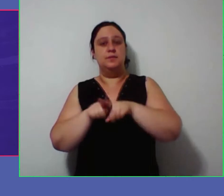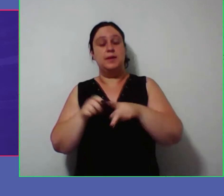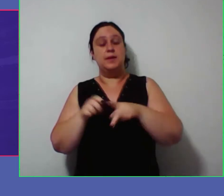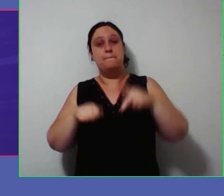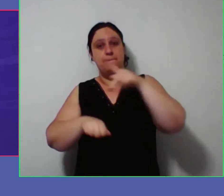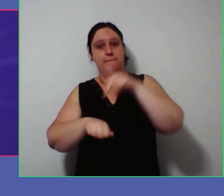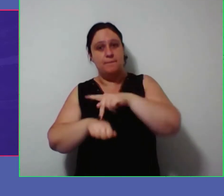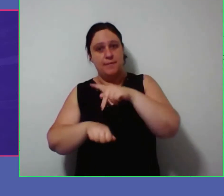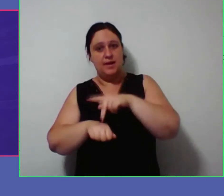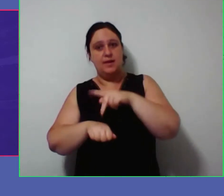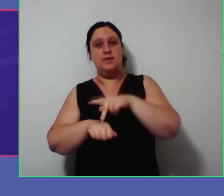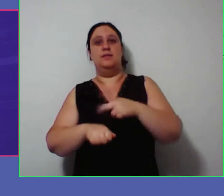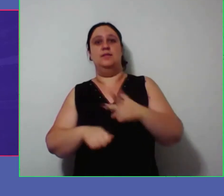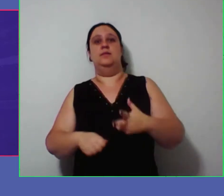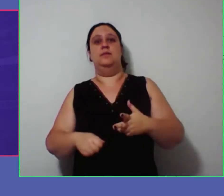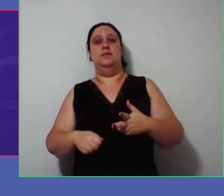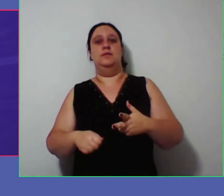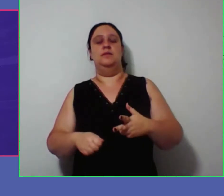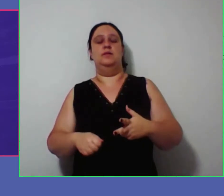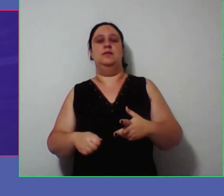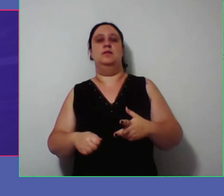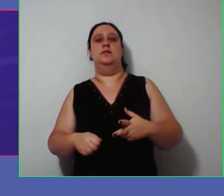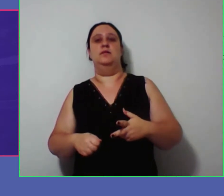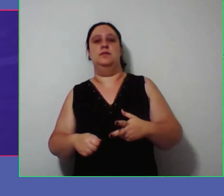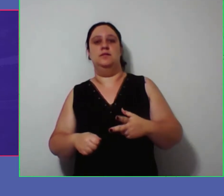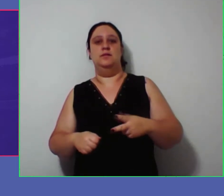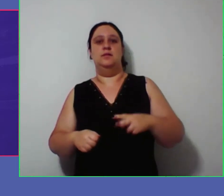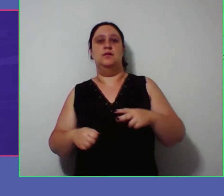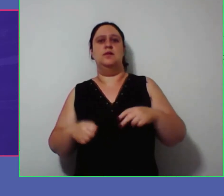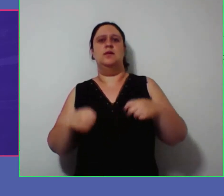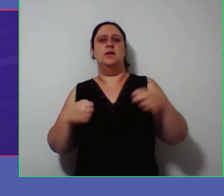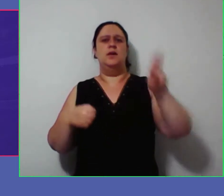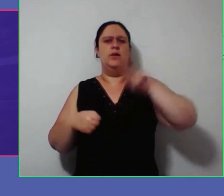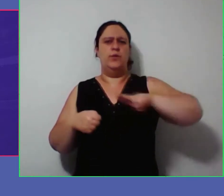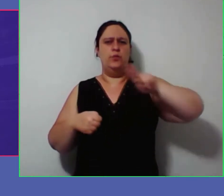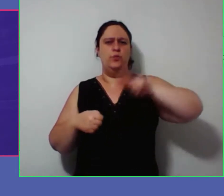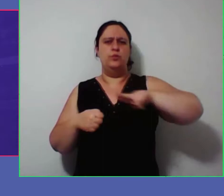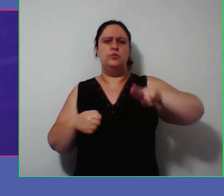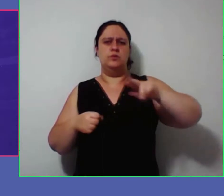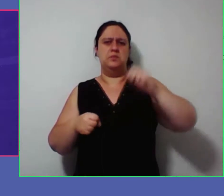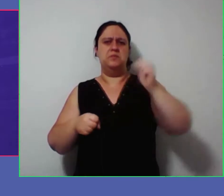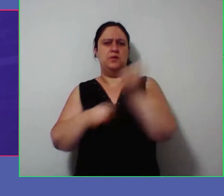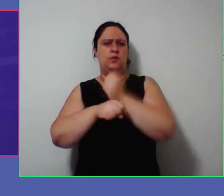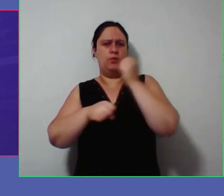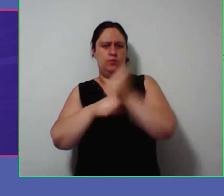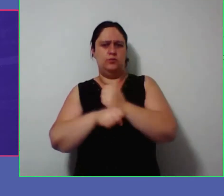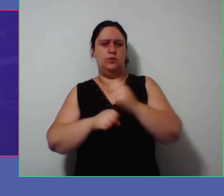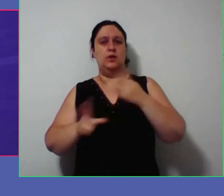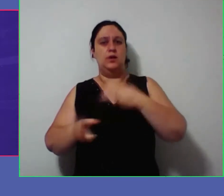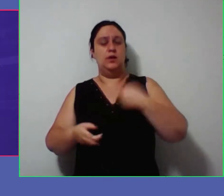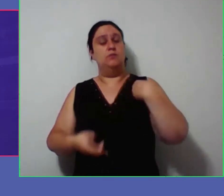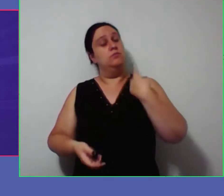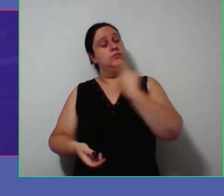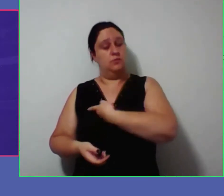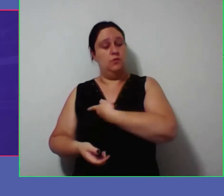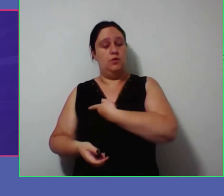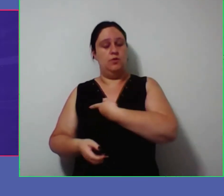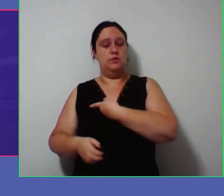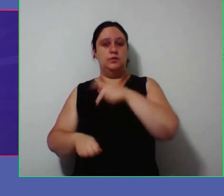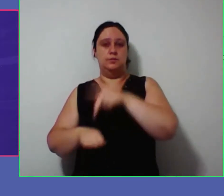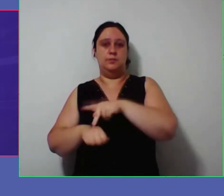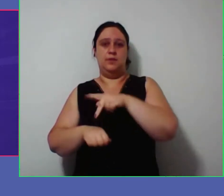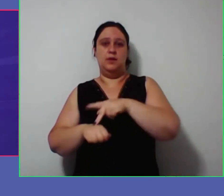para edificação, né? Assim como nós somos pedras. Por isso que em 1 Pedro